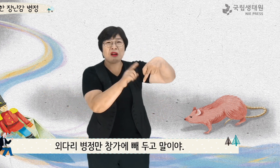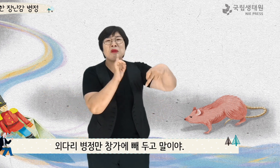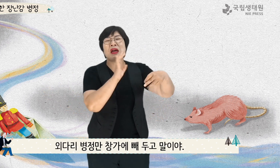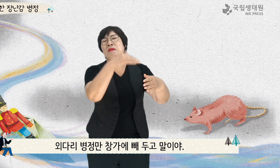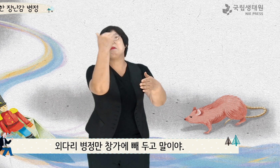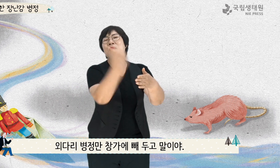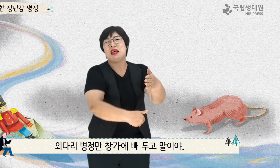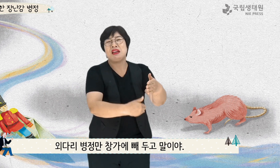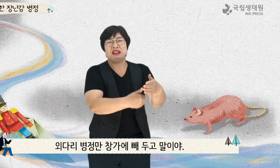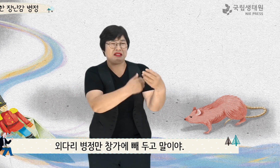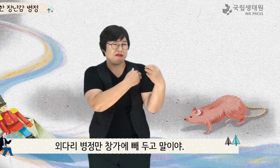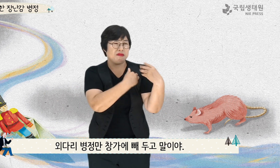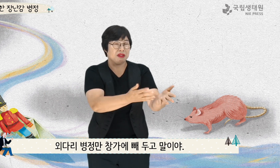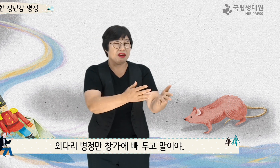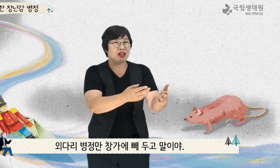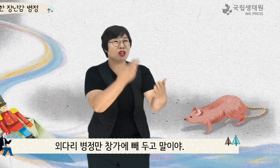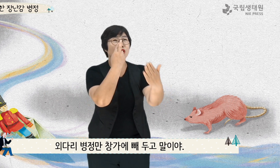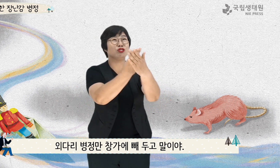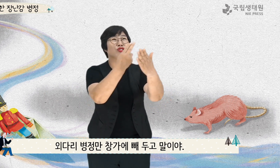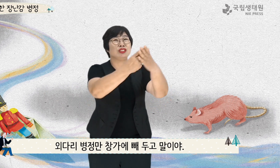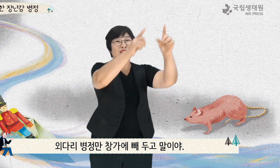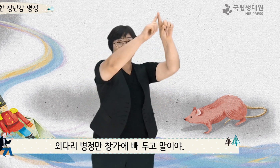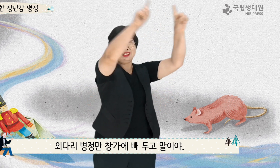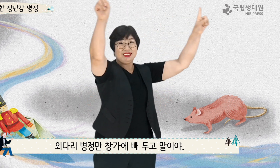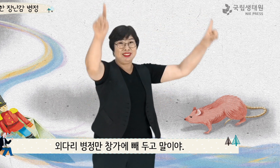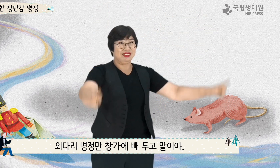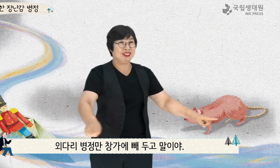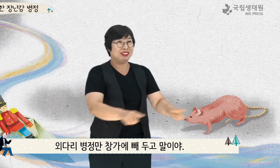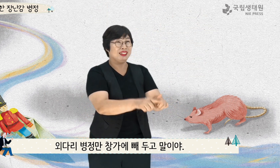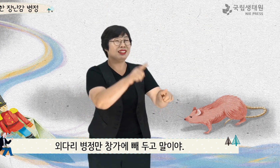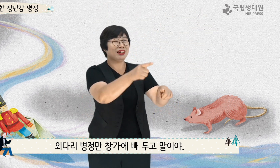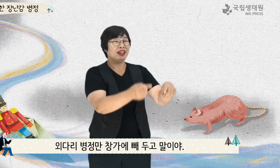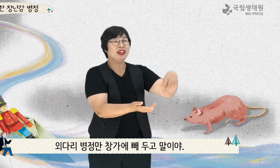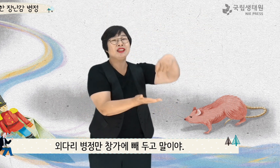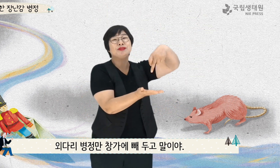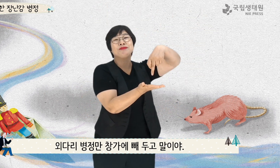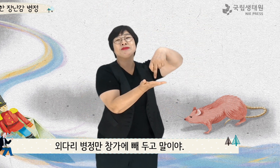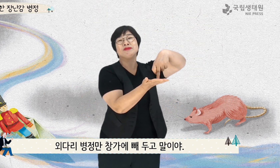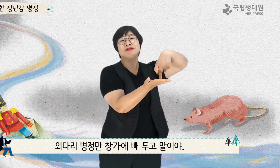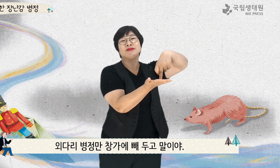외다리 병정만 창가에 빼두고 말이야.